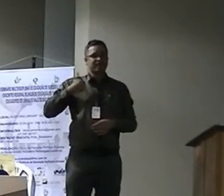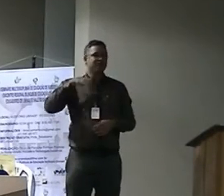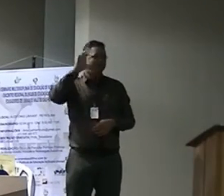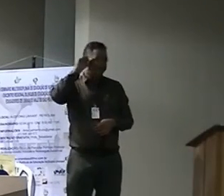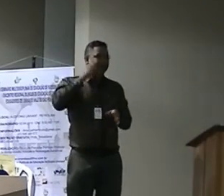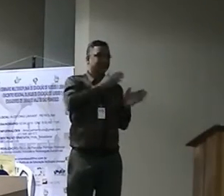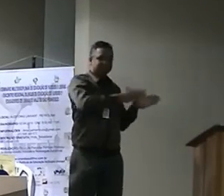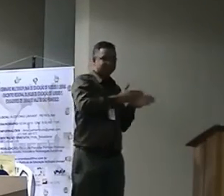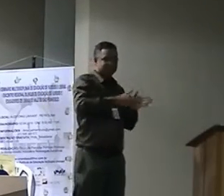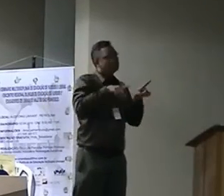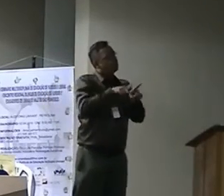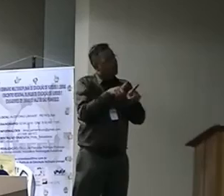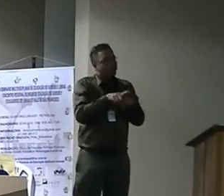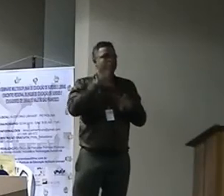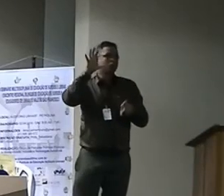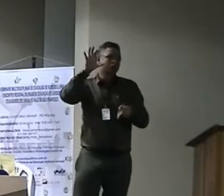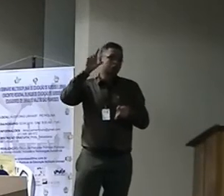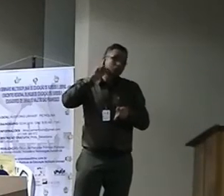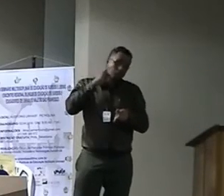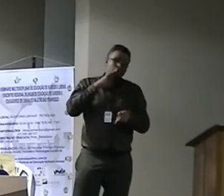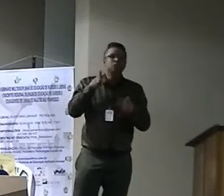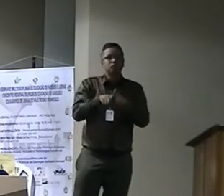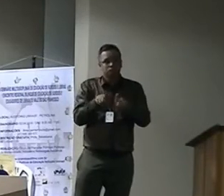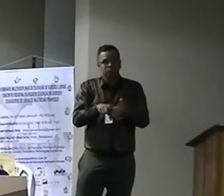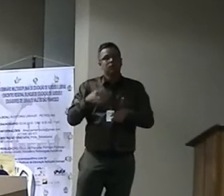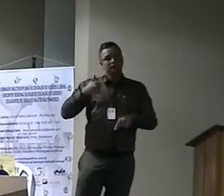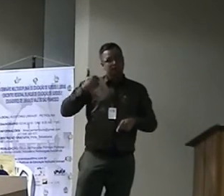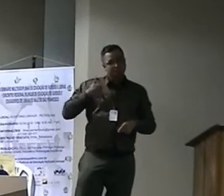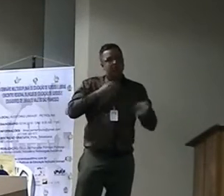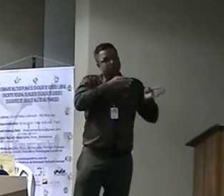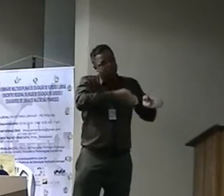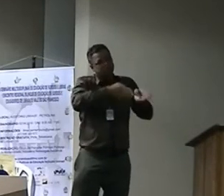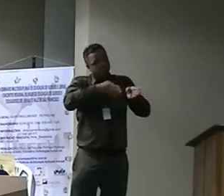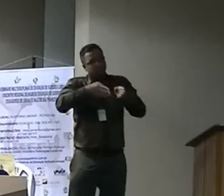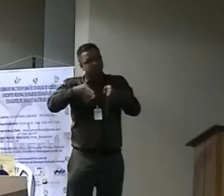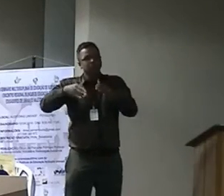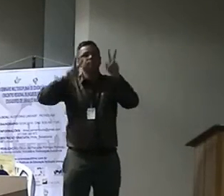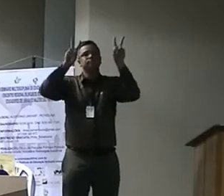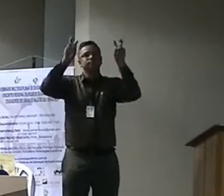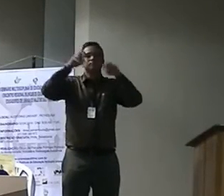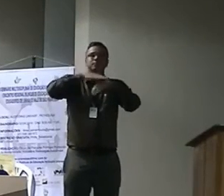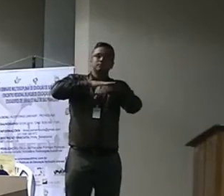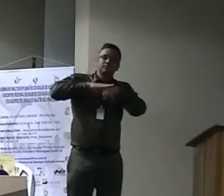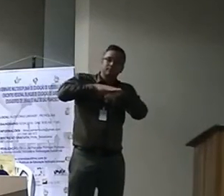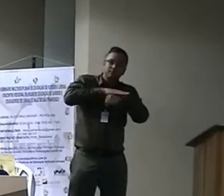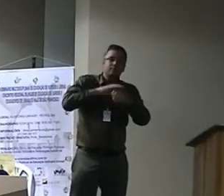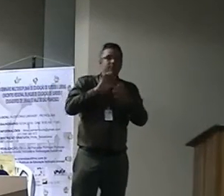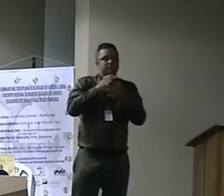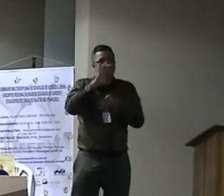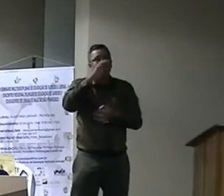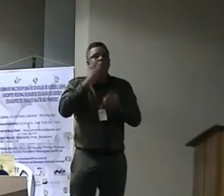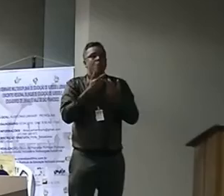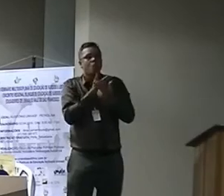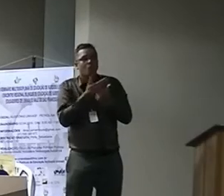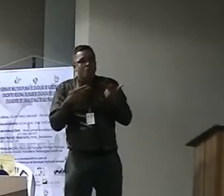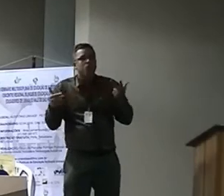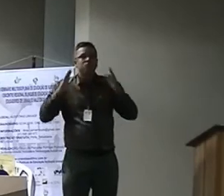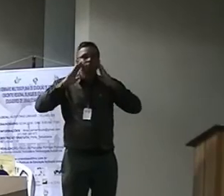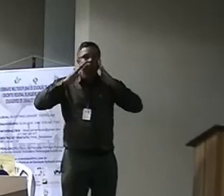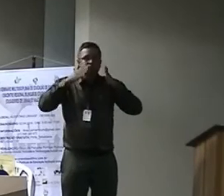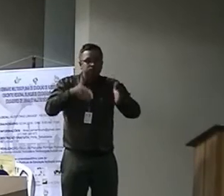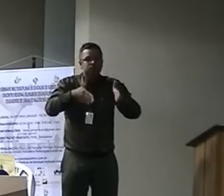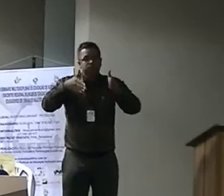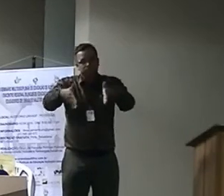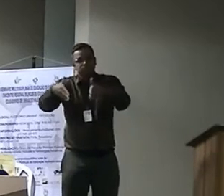diferente. Então, em cada idade, tem uma pauta que você possa falar com seu filho. Não é diferente com eles. A partir do